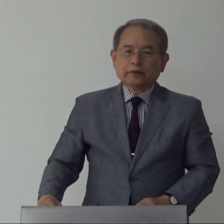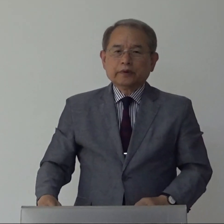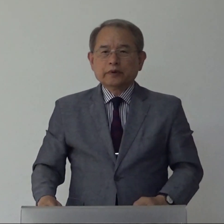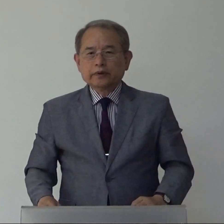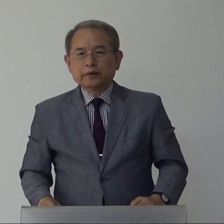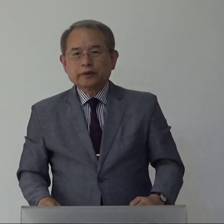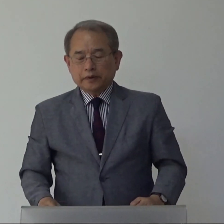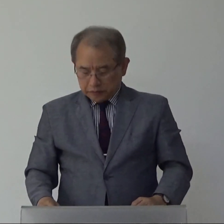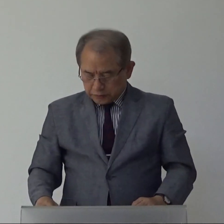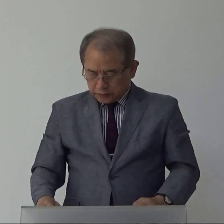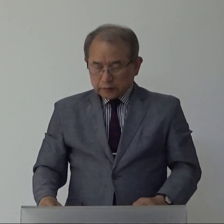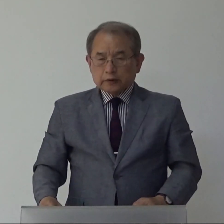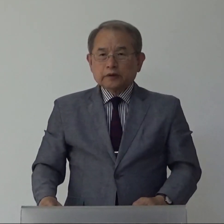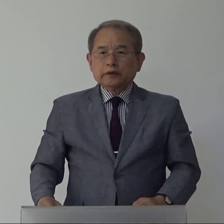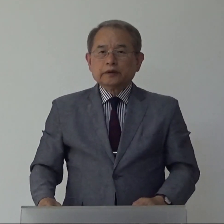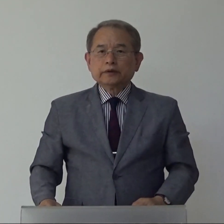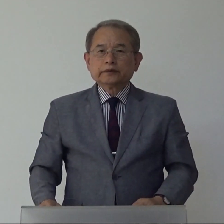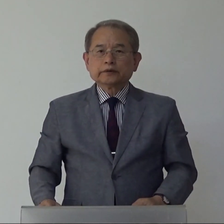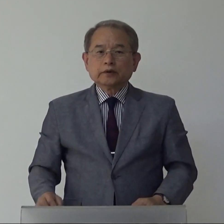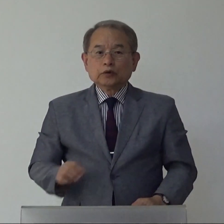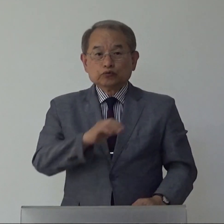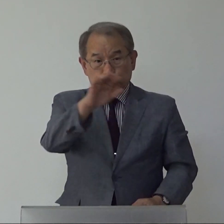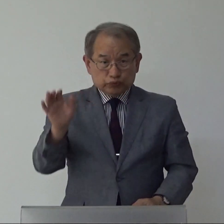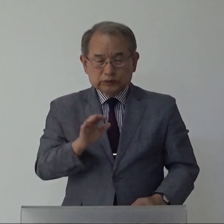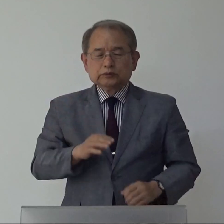사회와 나라에까지 위험을 미칩니다.